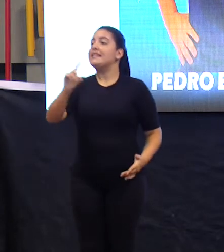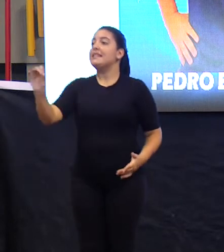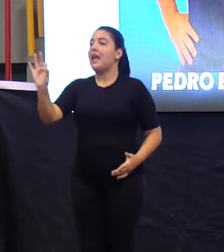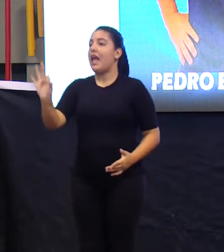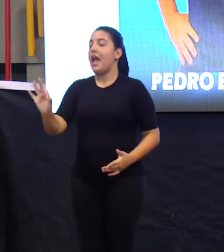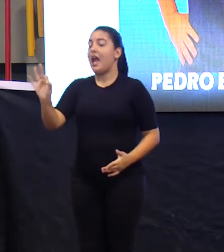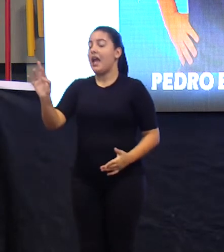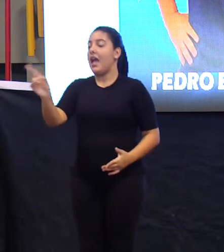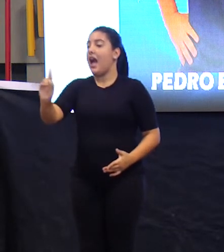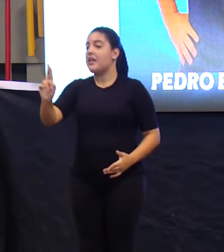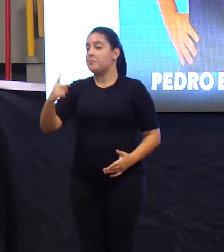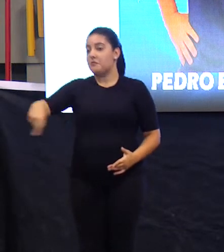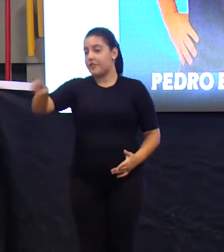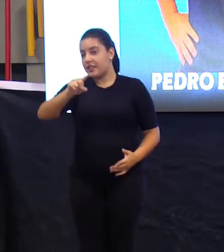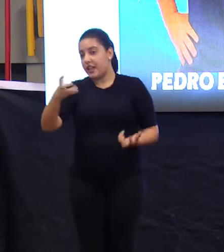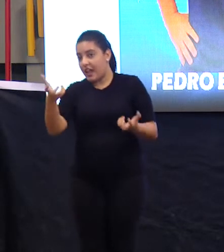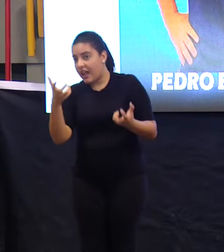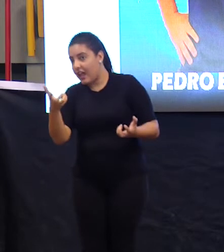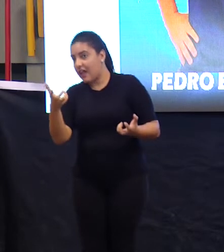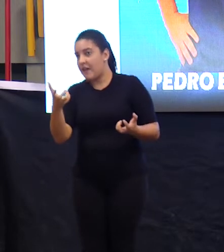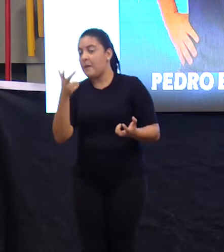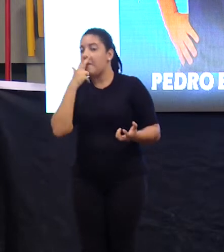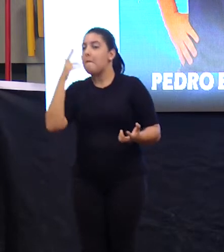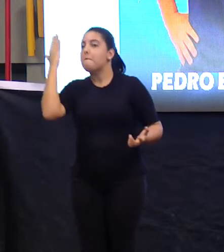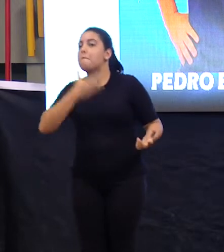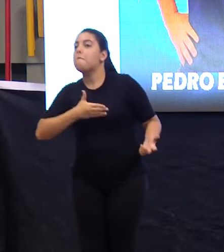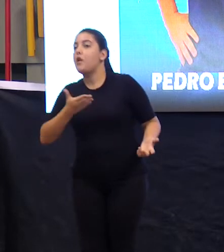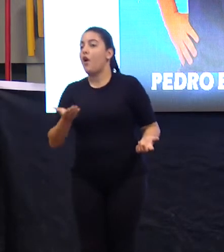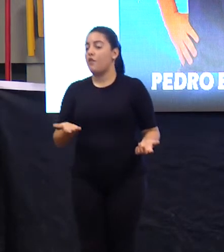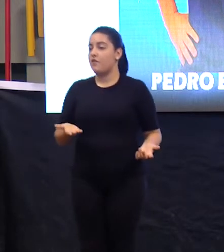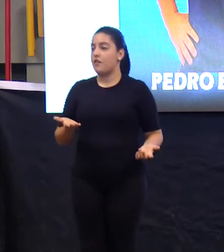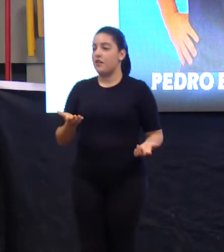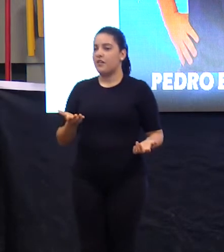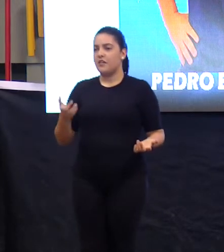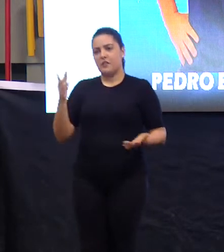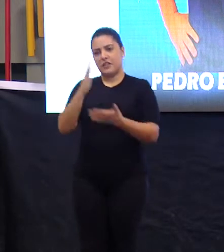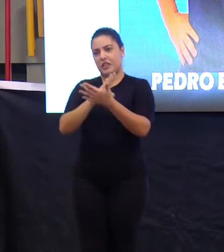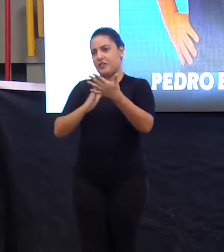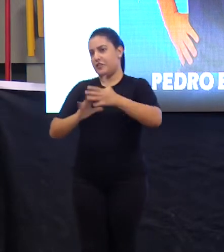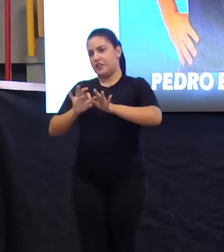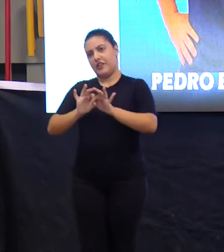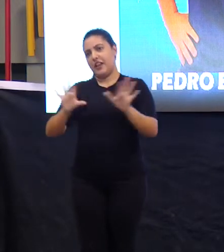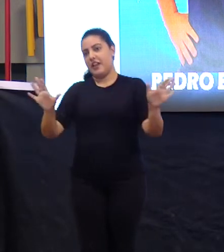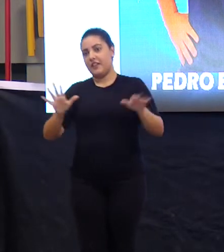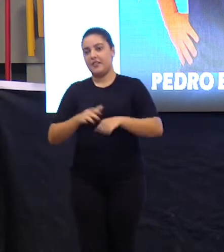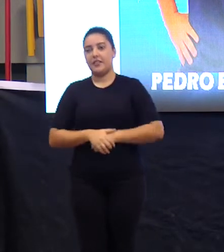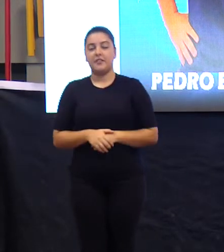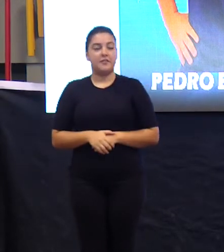vocês. Aí vocês pegam os R$100 e dividem como quiser.